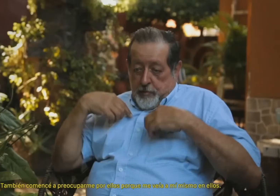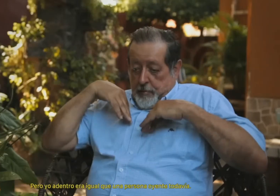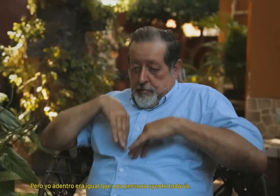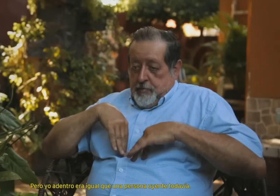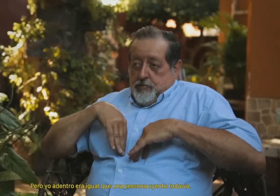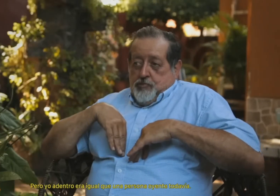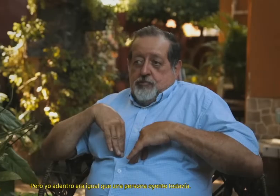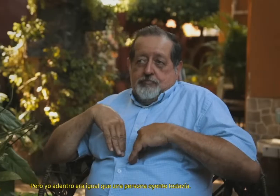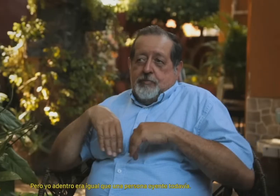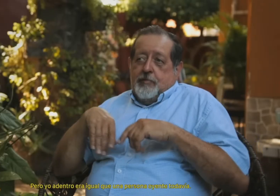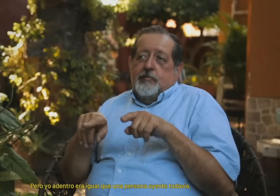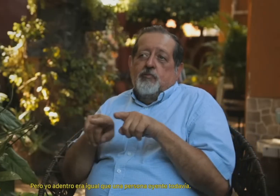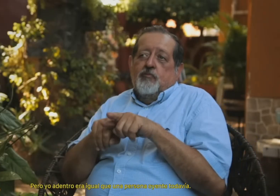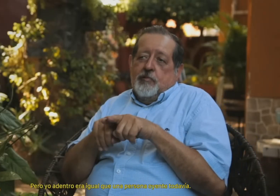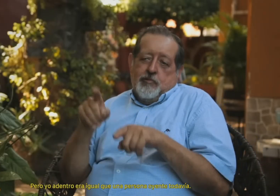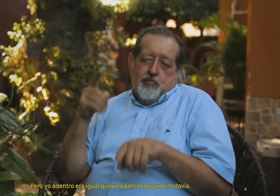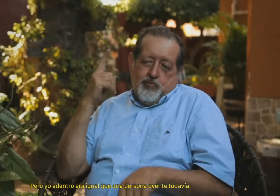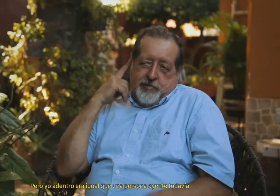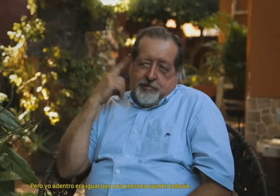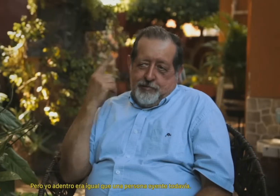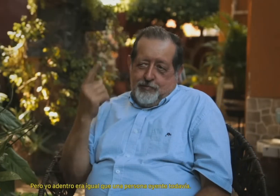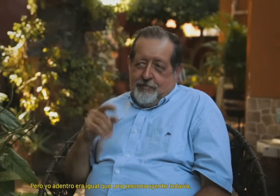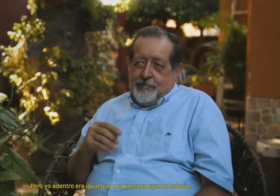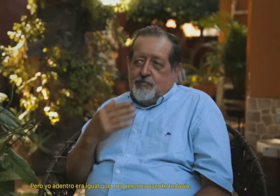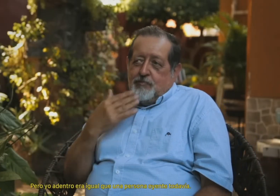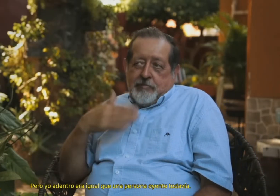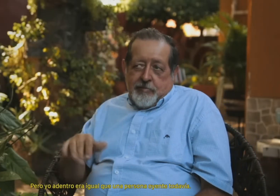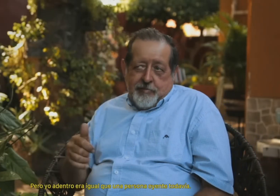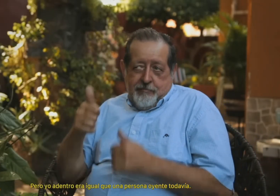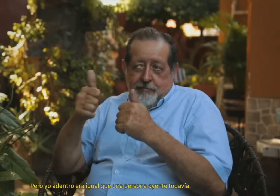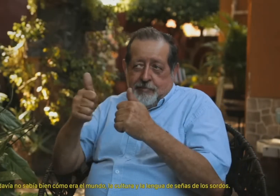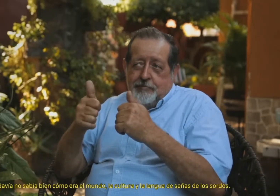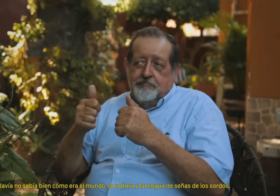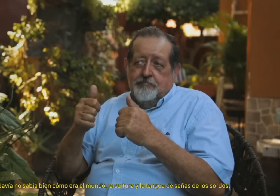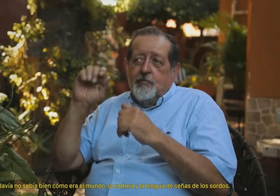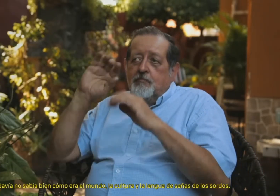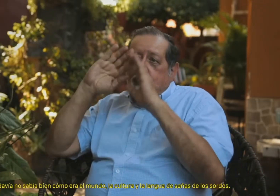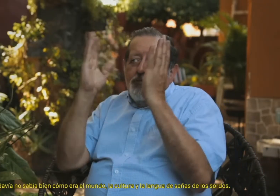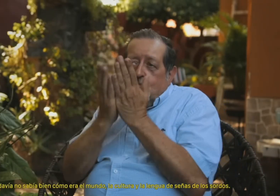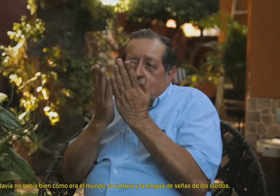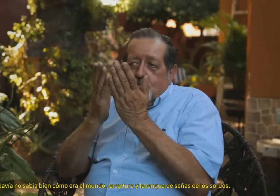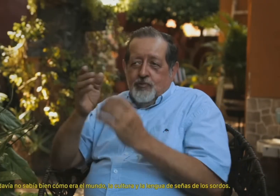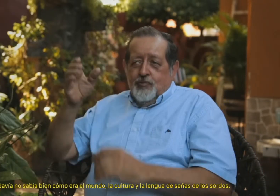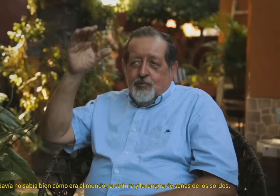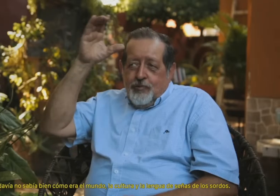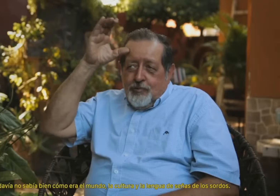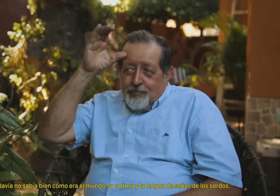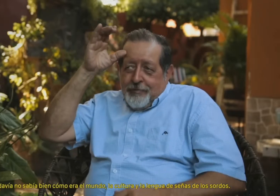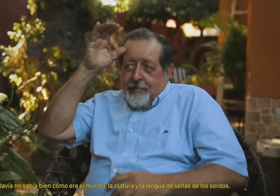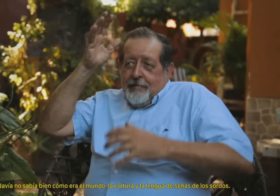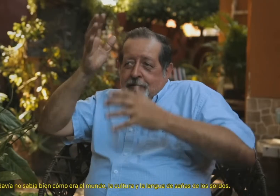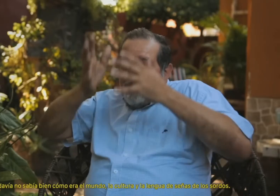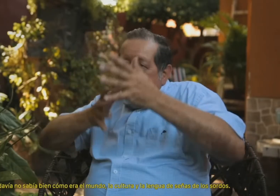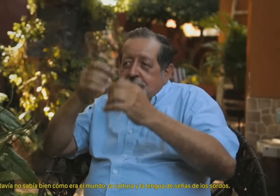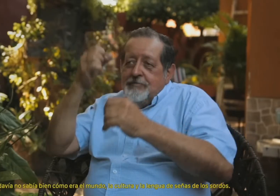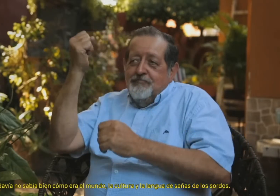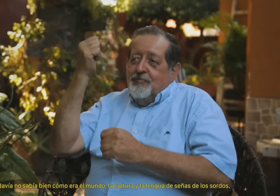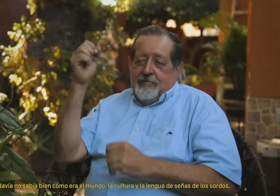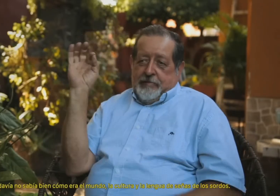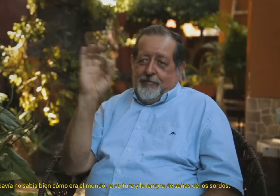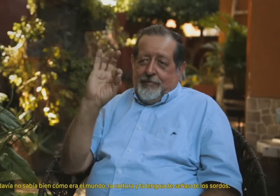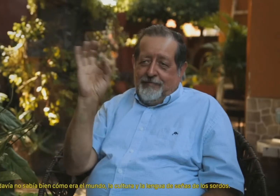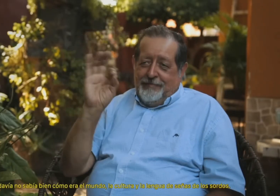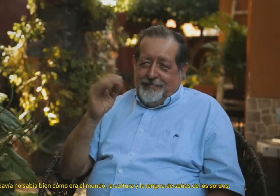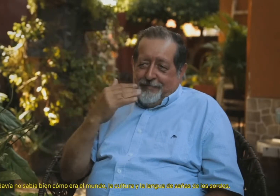ellos, pero yo adentro era igual que una persona oyente. Todavía no sabía bien cómo era el mundo,